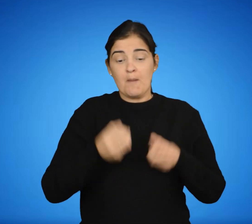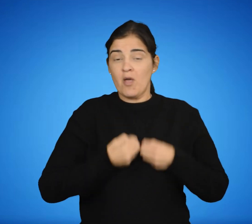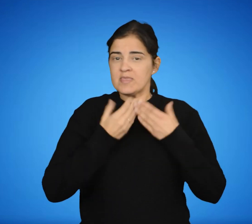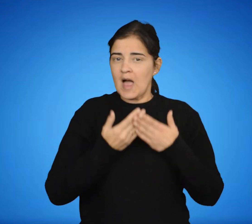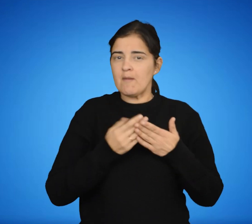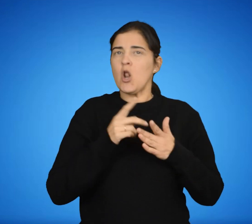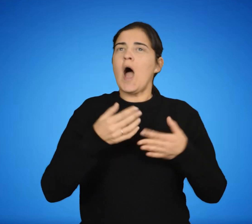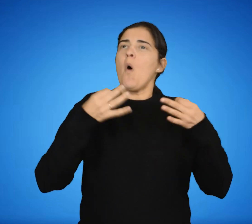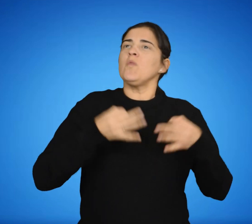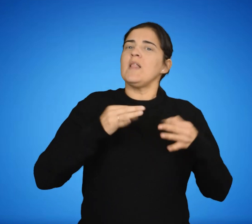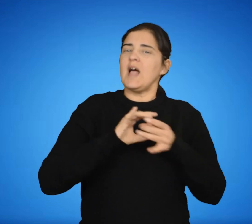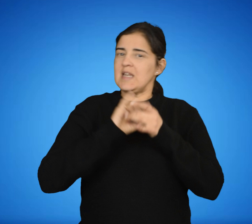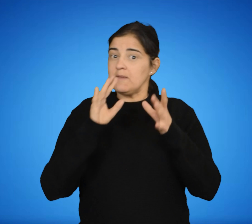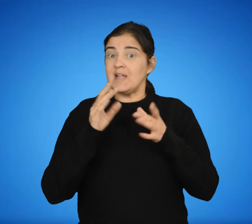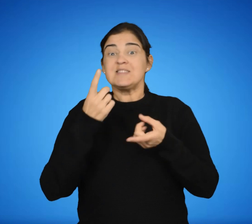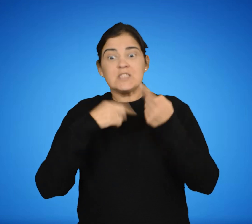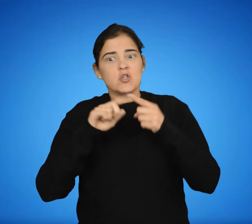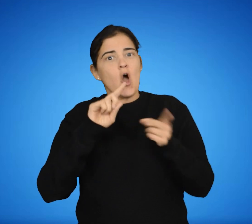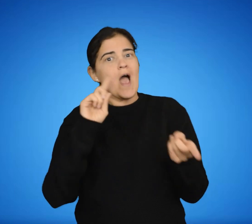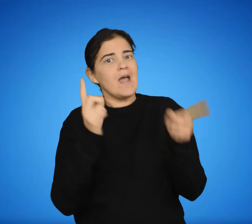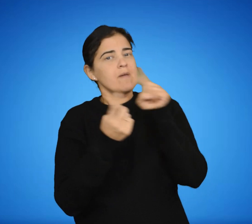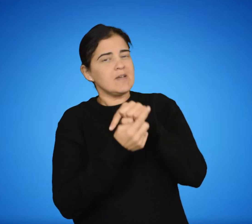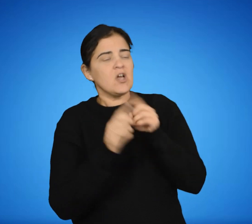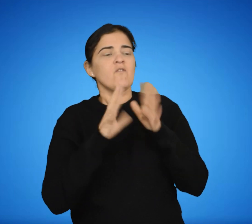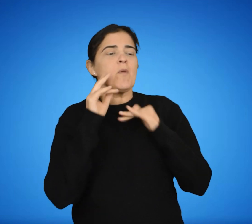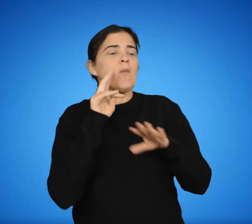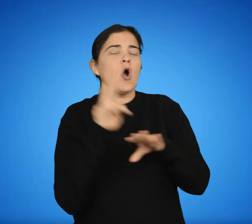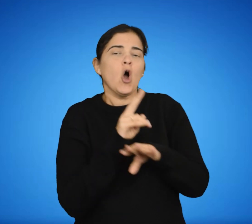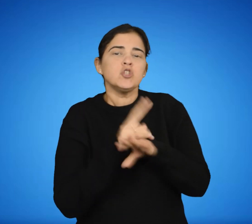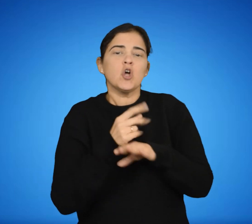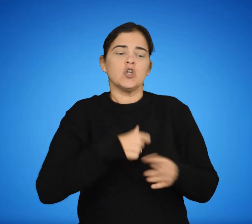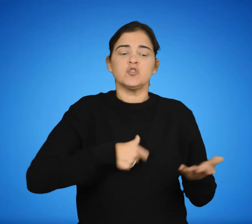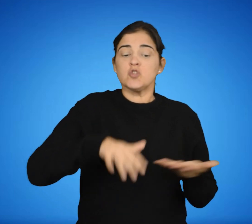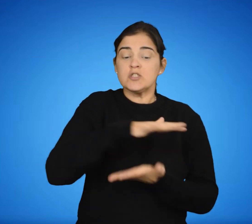auténtica o libre, sino lo opuesto, una forma de control social del pensamiento.